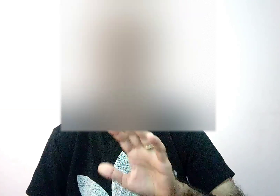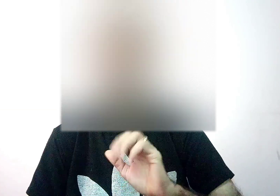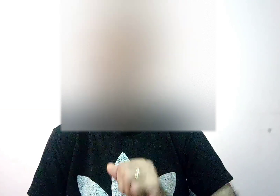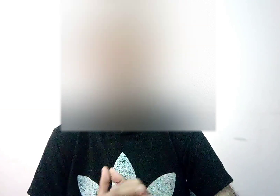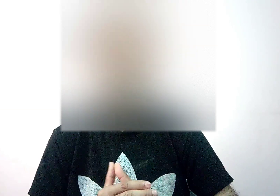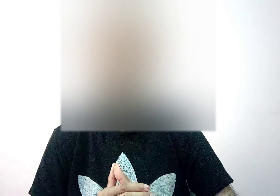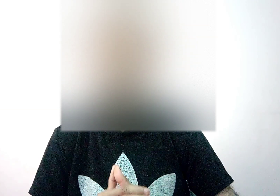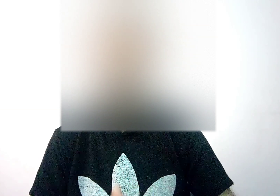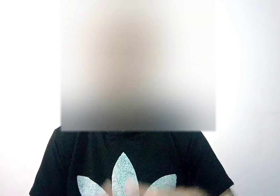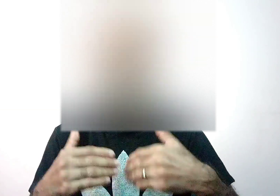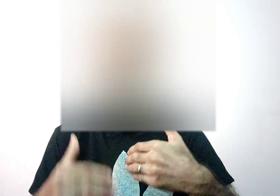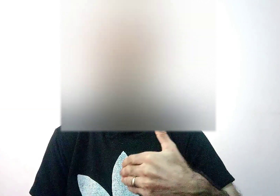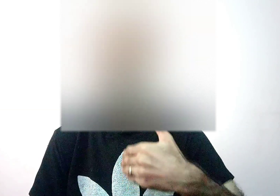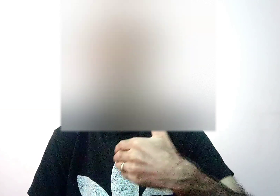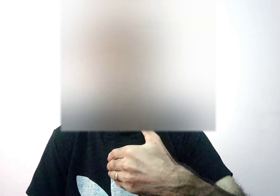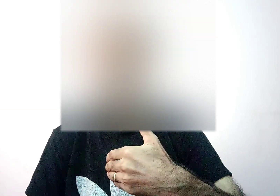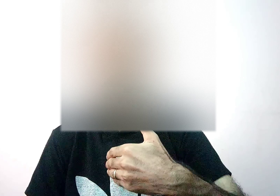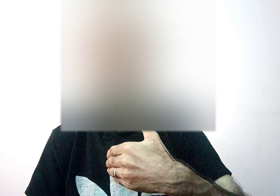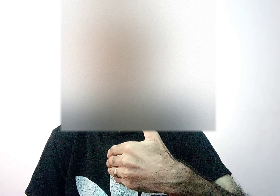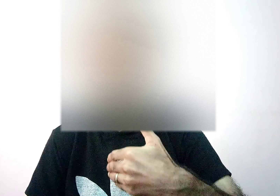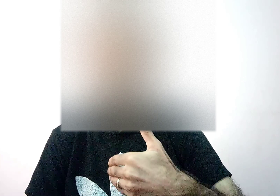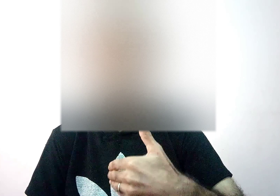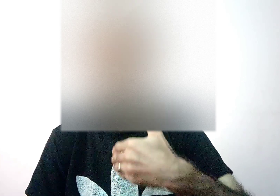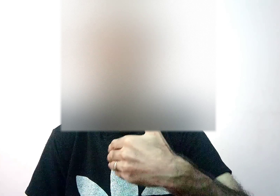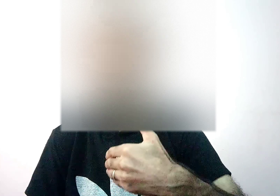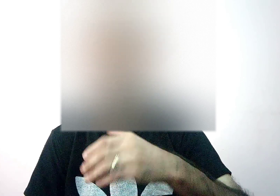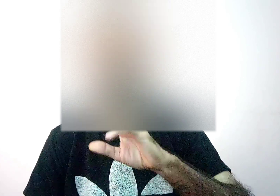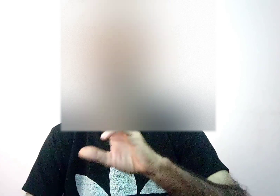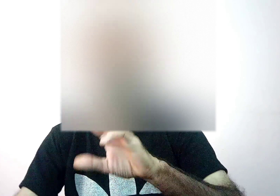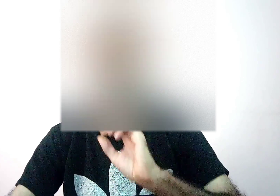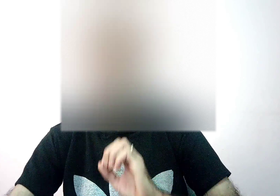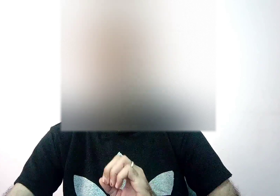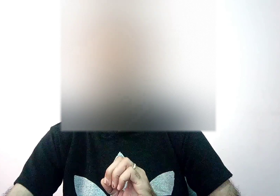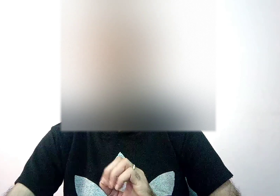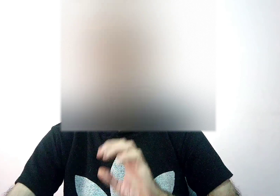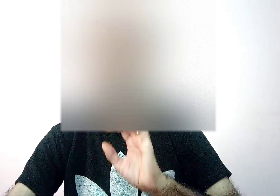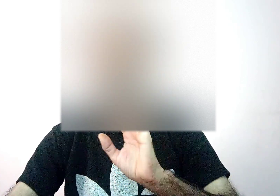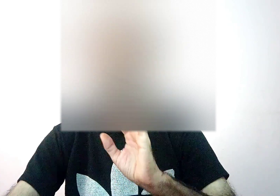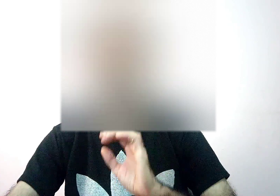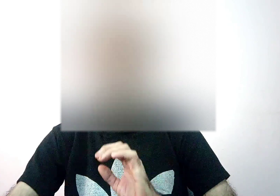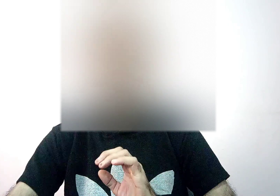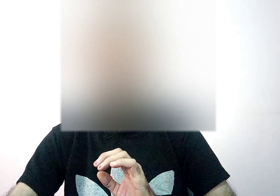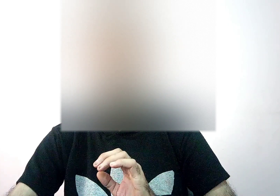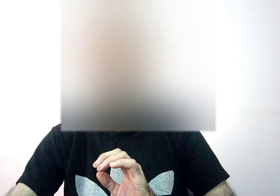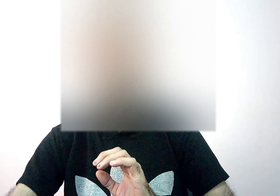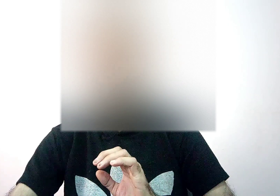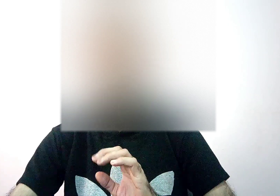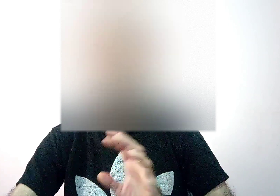مش مستقرة. إزاي الحكومة الأمريكية الجديدة هتتعامل معاها أو هتدعمها؟